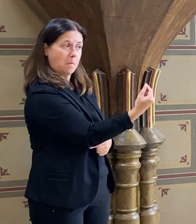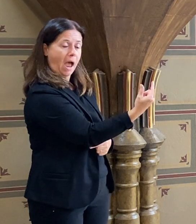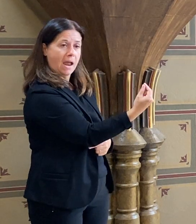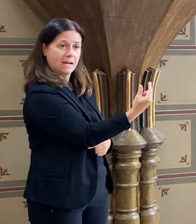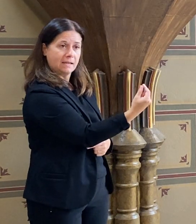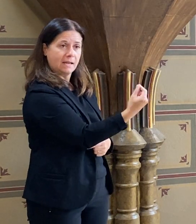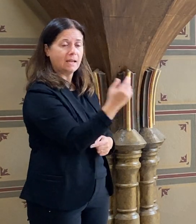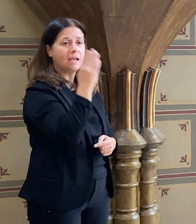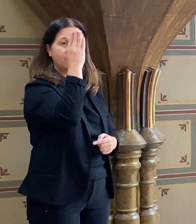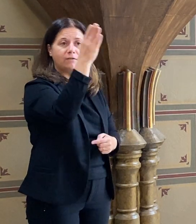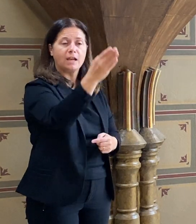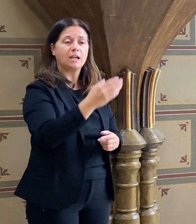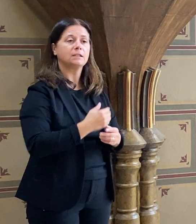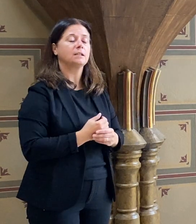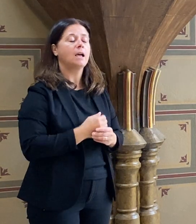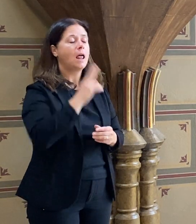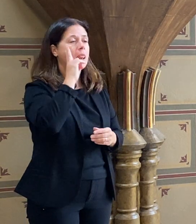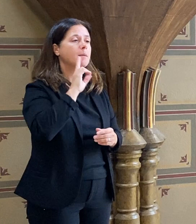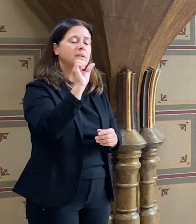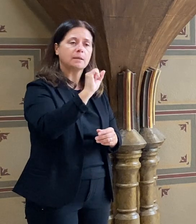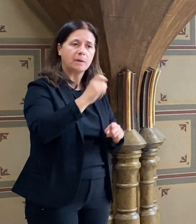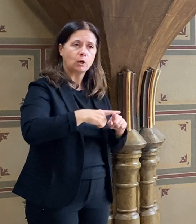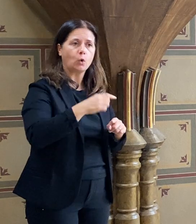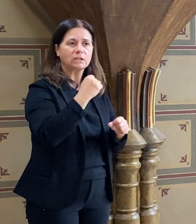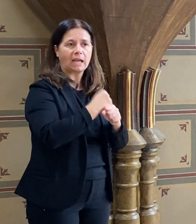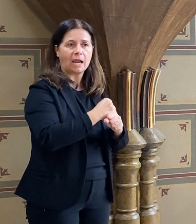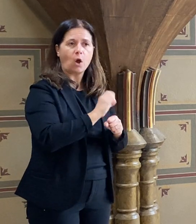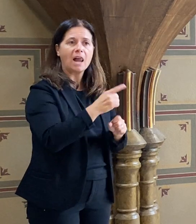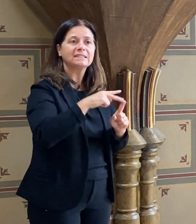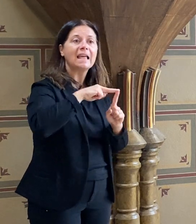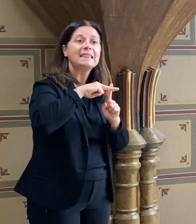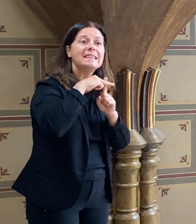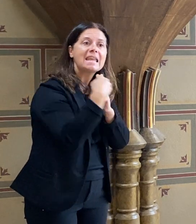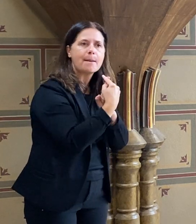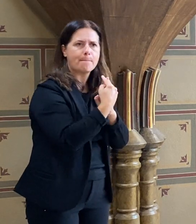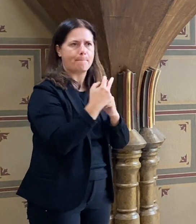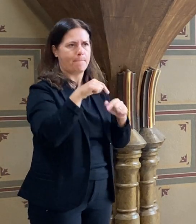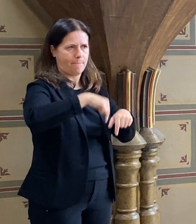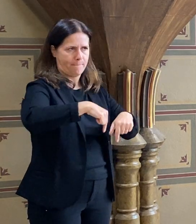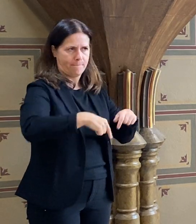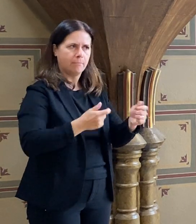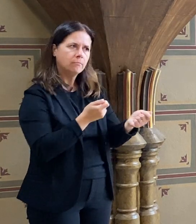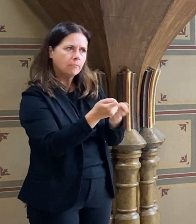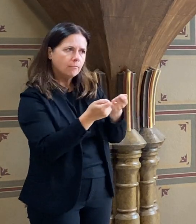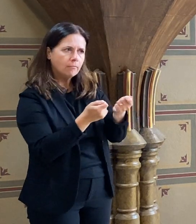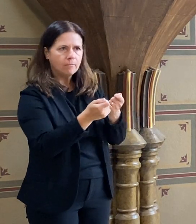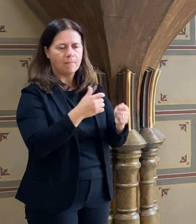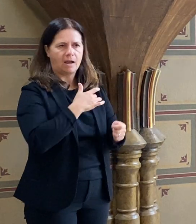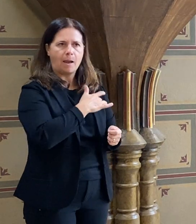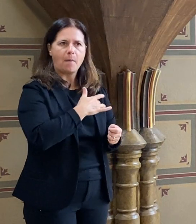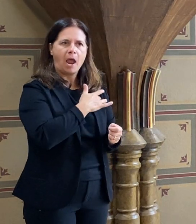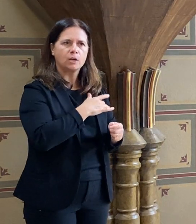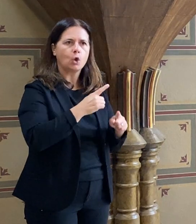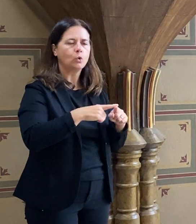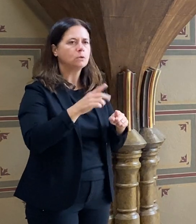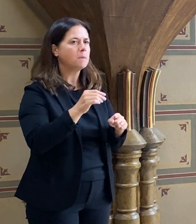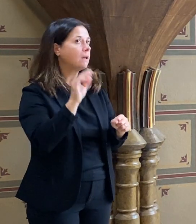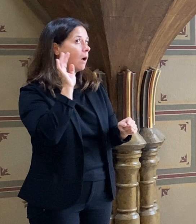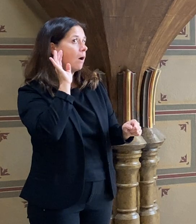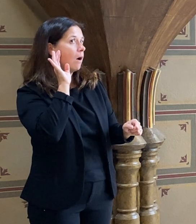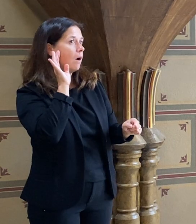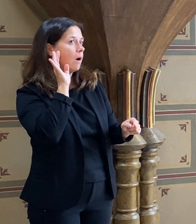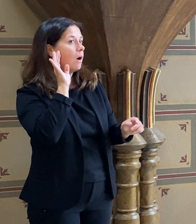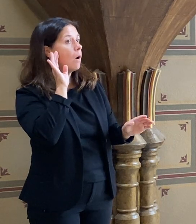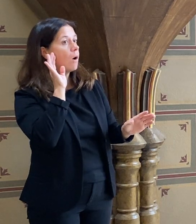Sabine und lieber Gregor, als Team die Geschicke der Gemeinde und auch mit einem wachen Ohr in die